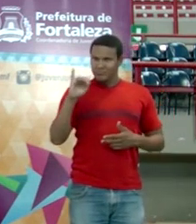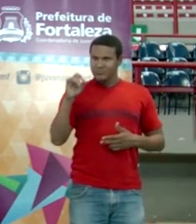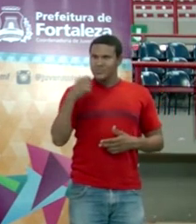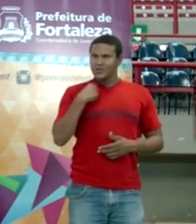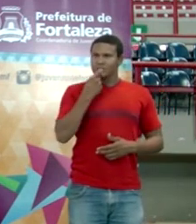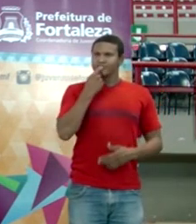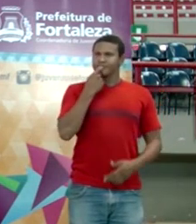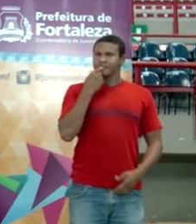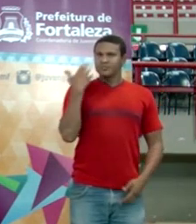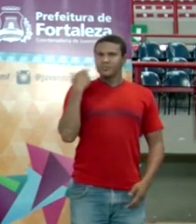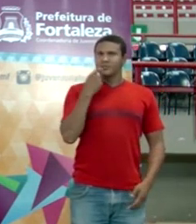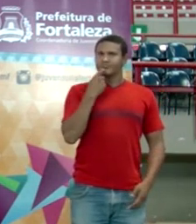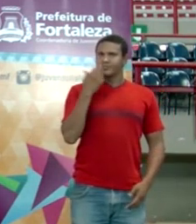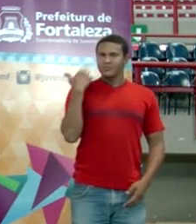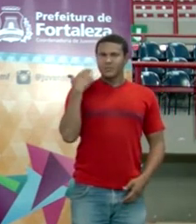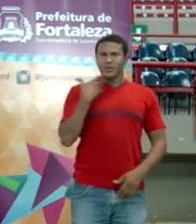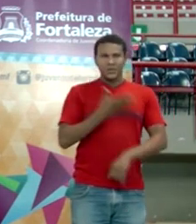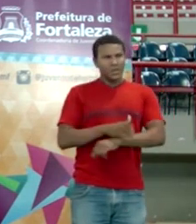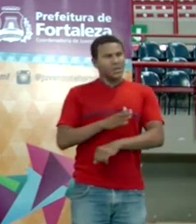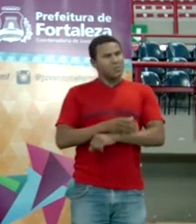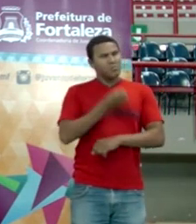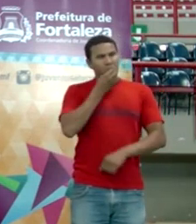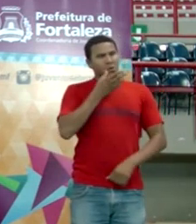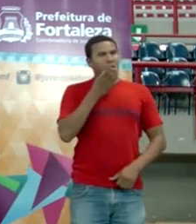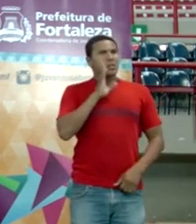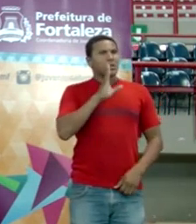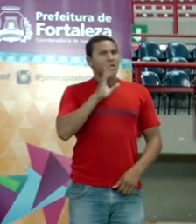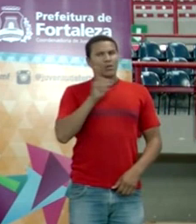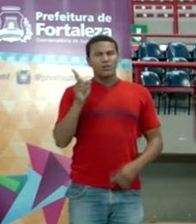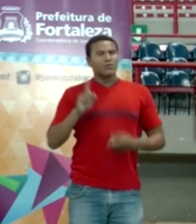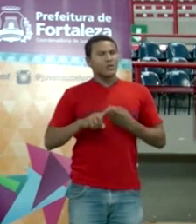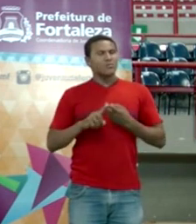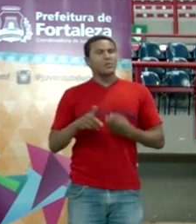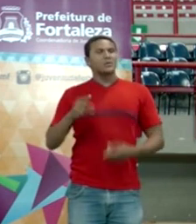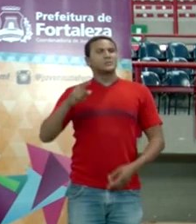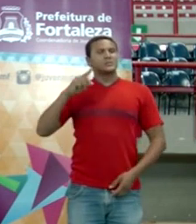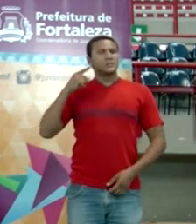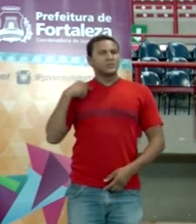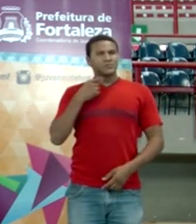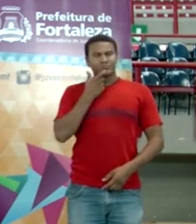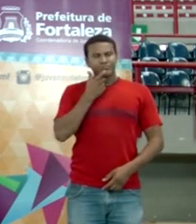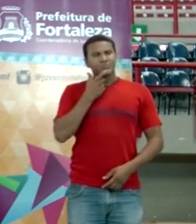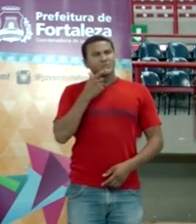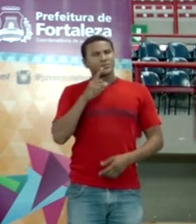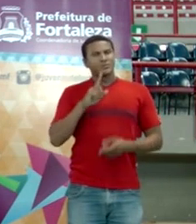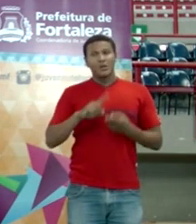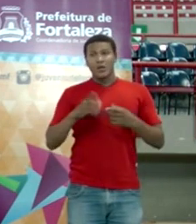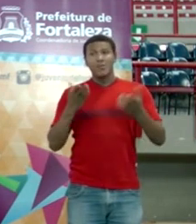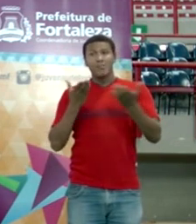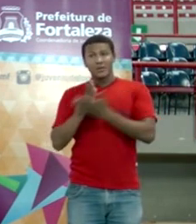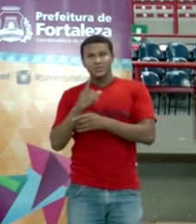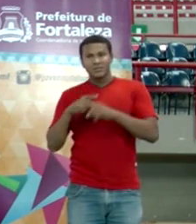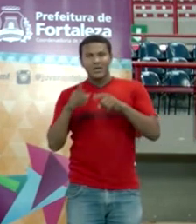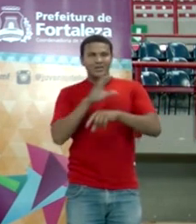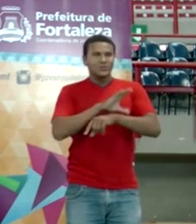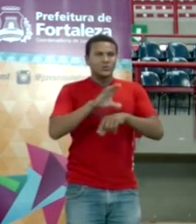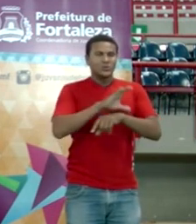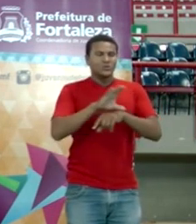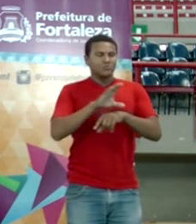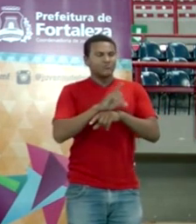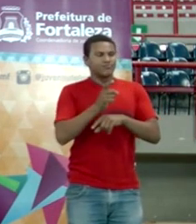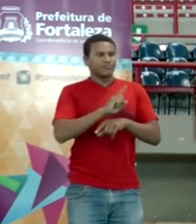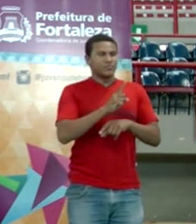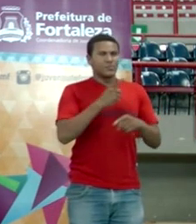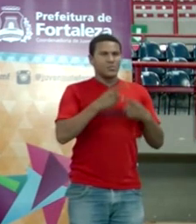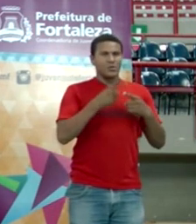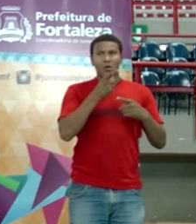pouco tempo, para treinar, e eu acho legal. Eu também fiz Enem há pouco tempo. Inclusive até passei, mas não estou cursando o curso, porque eu